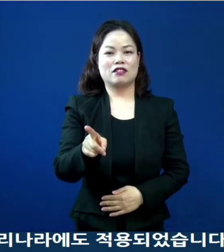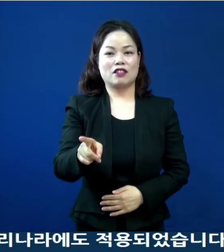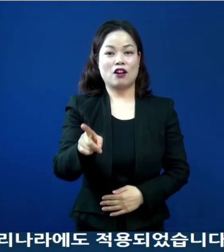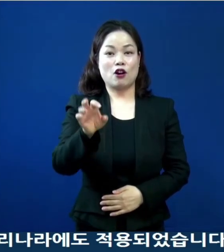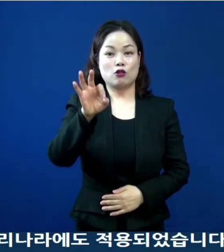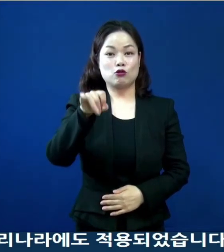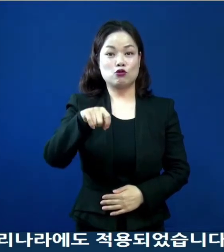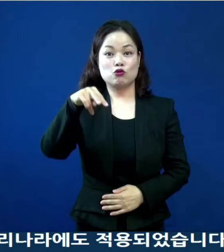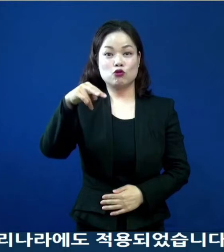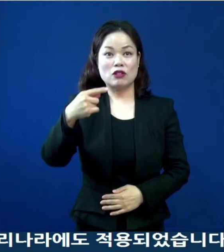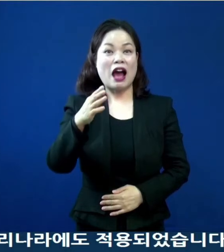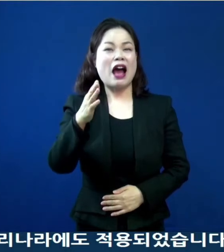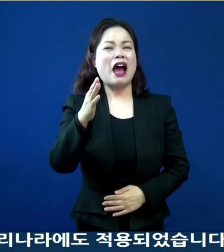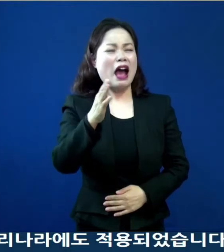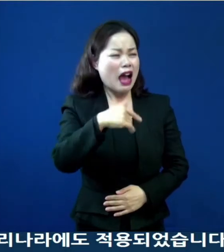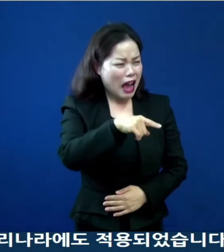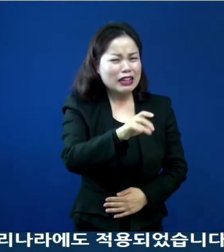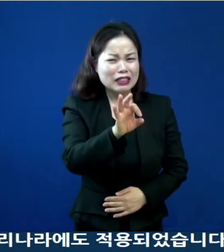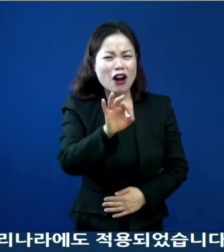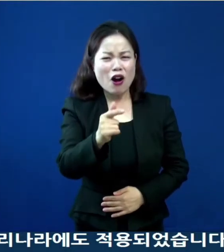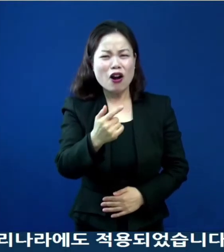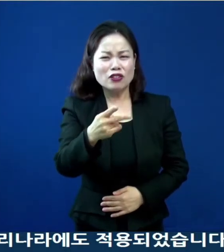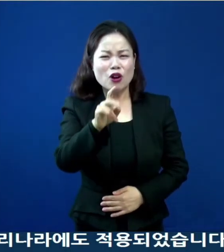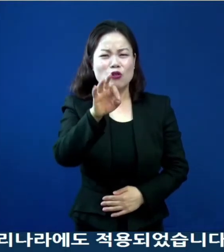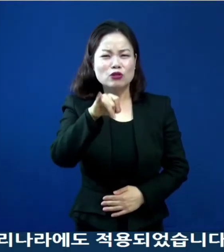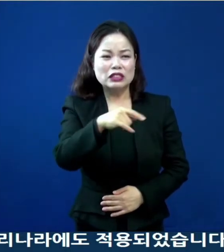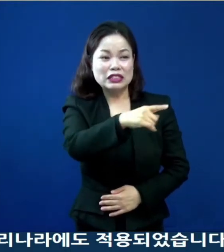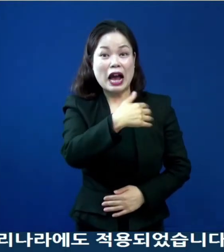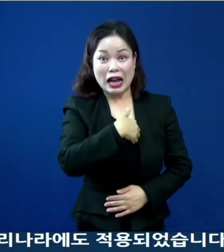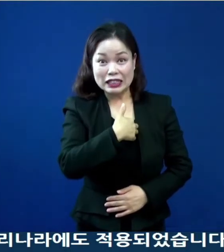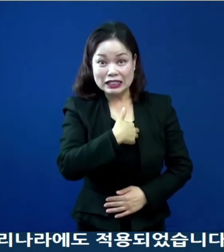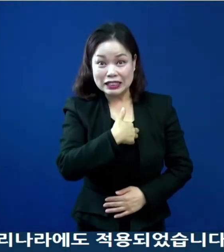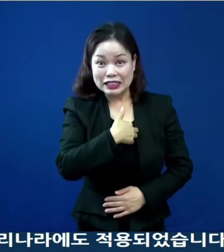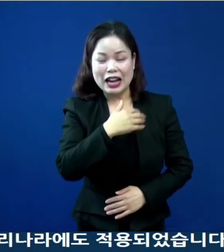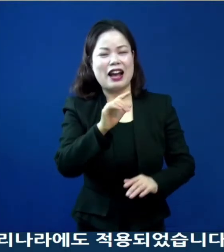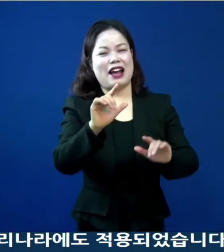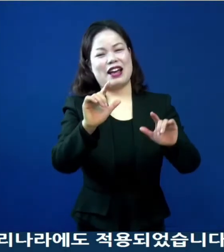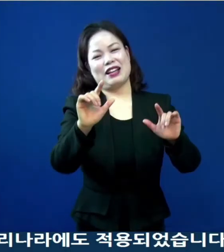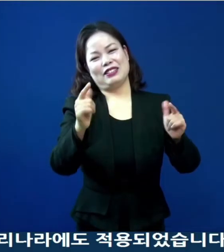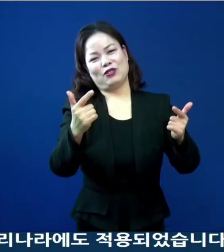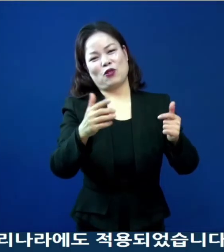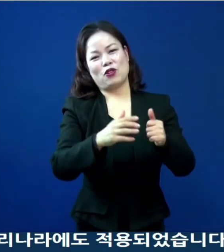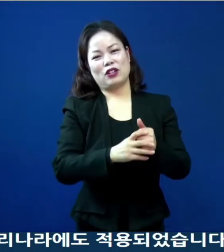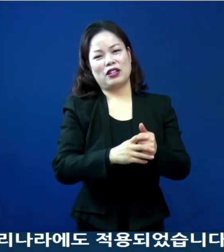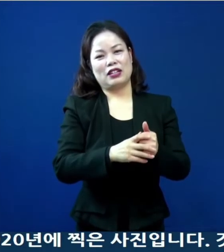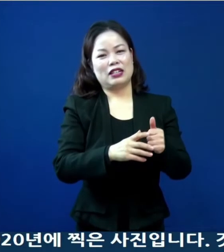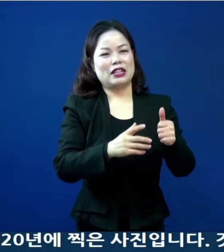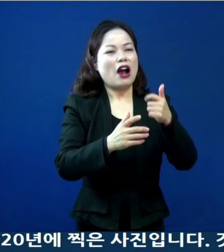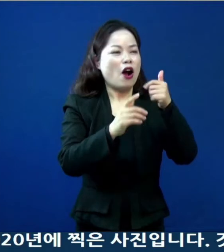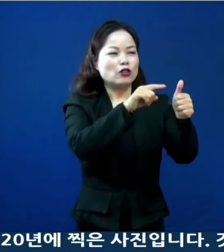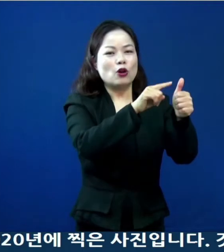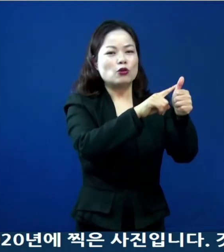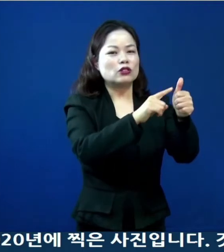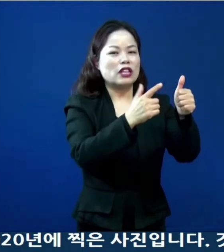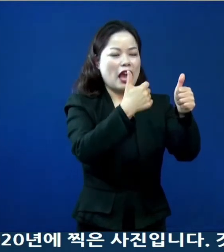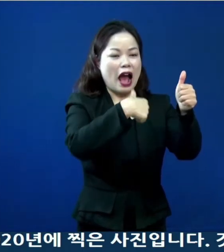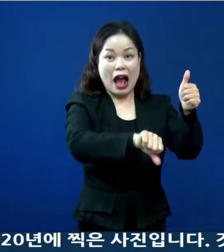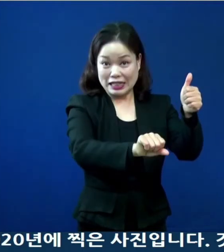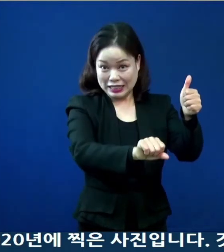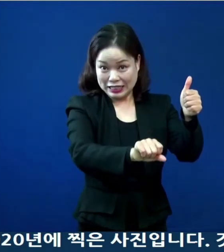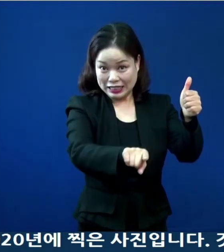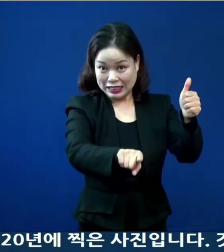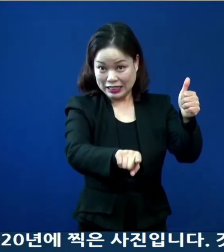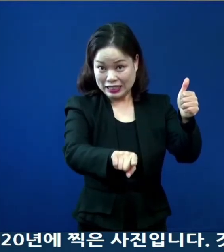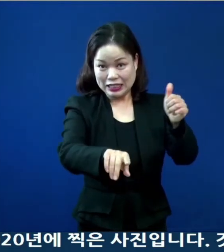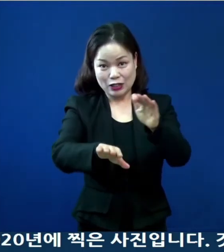여러분, 언더우드 선교사님, 근데 여러분이 아시는 그 언더우드가 아니고 그 언더우드의 아들입니다. 옆에 있는